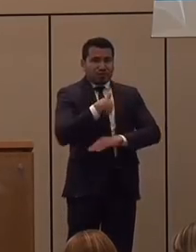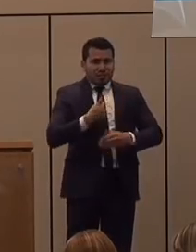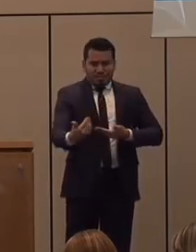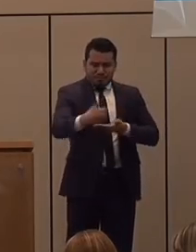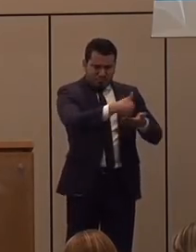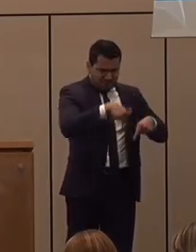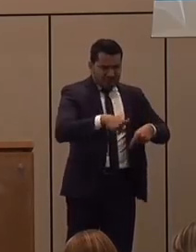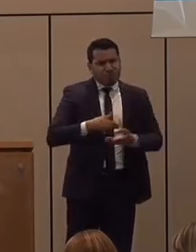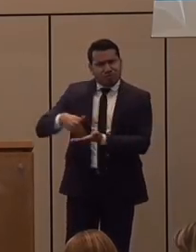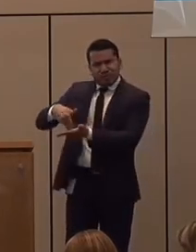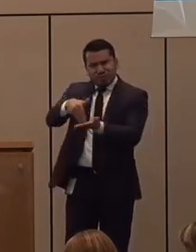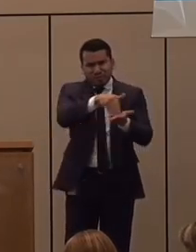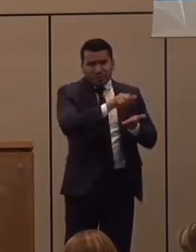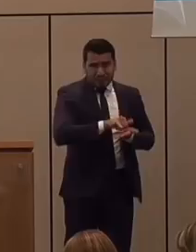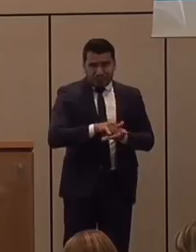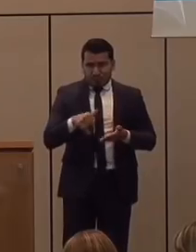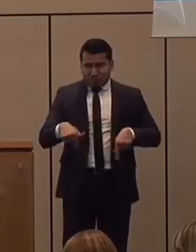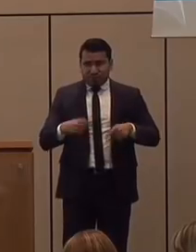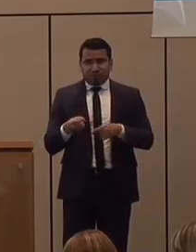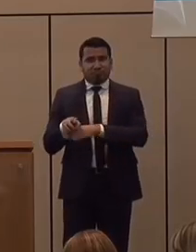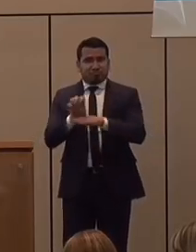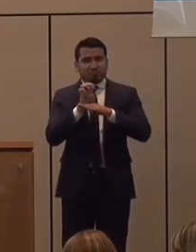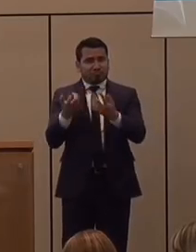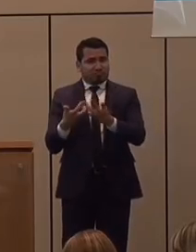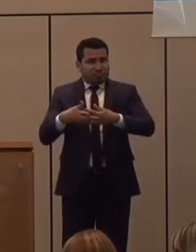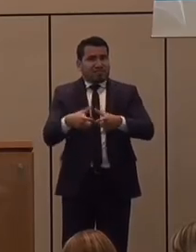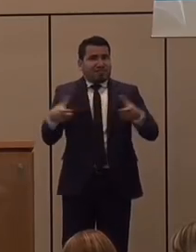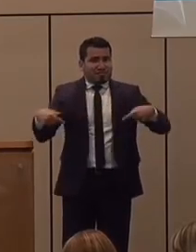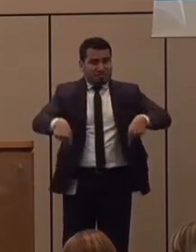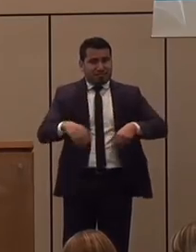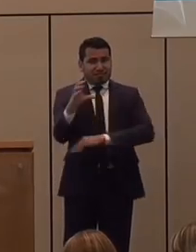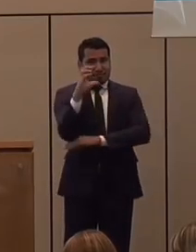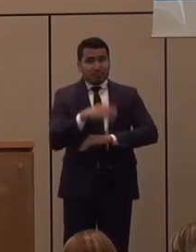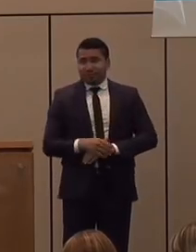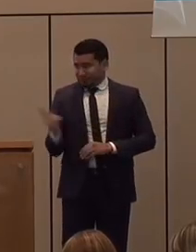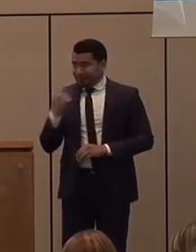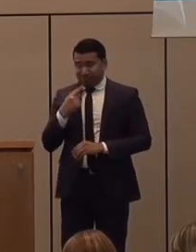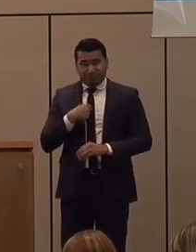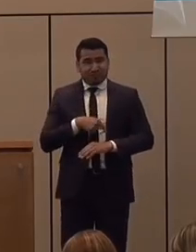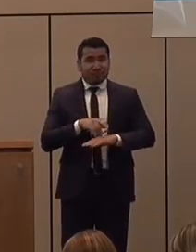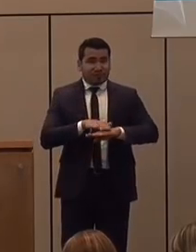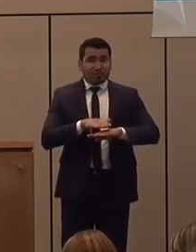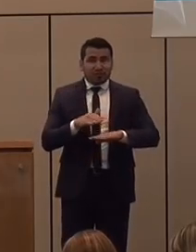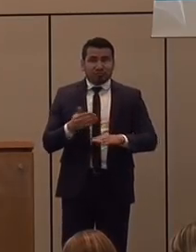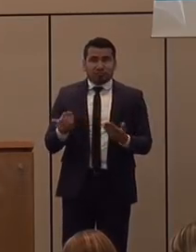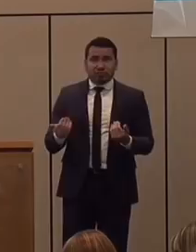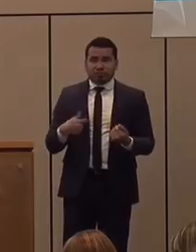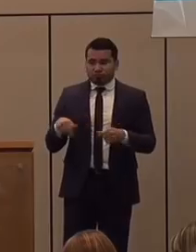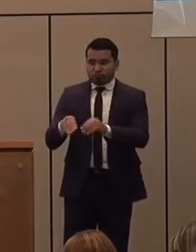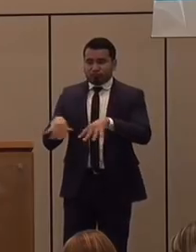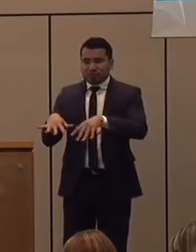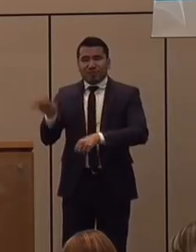de este país y como usted bien lo menciona es muy importante atraer inversión a